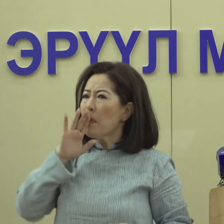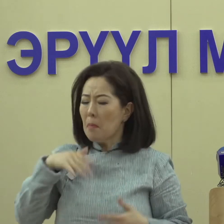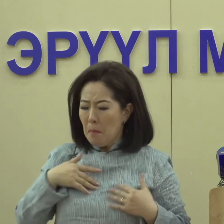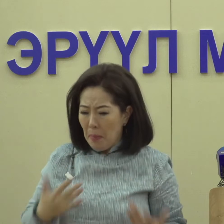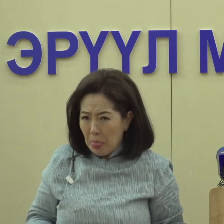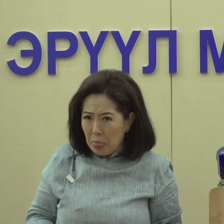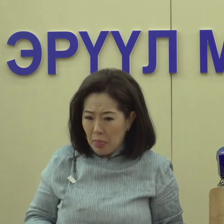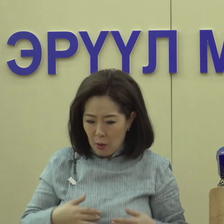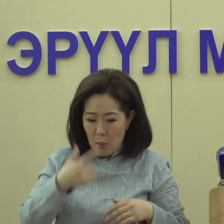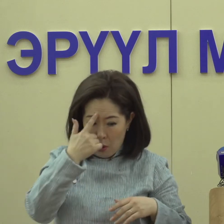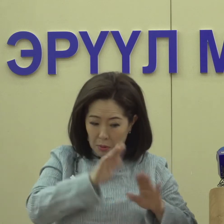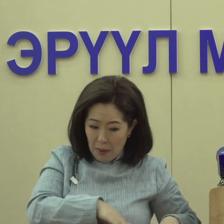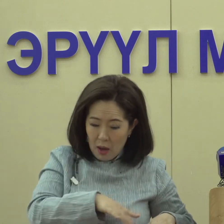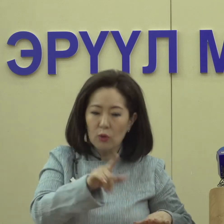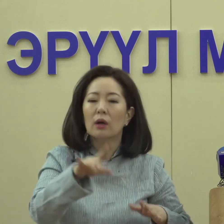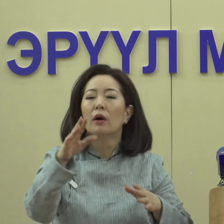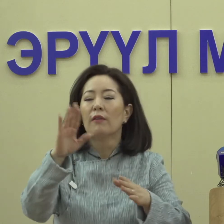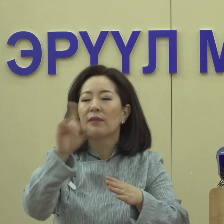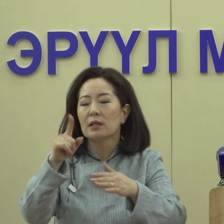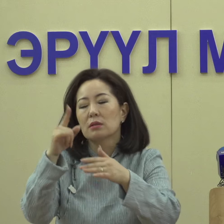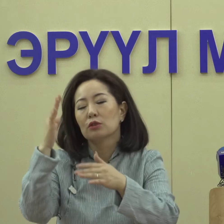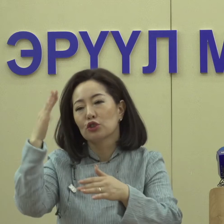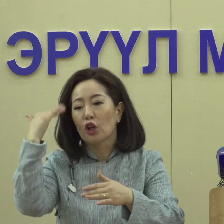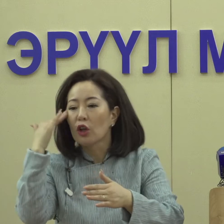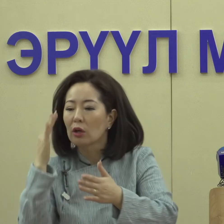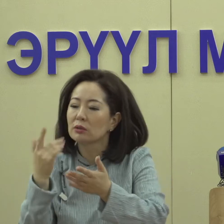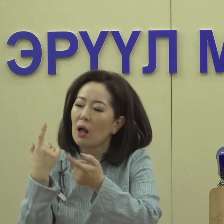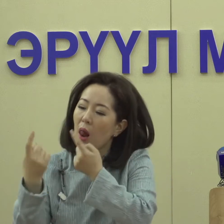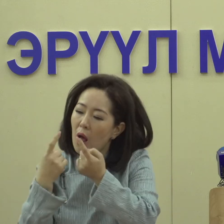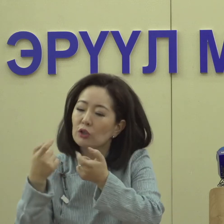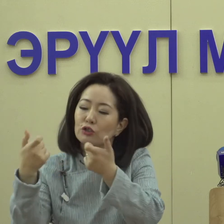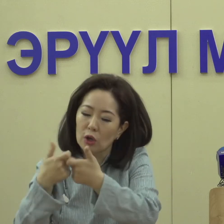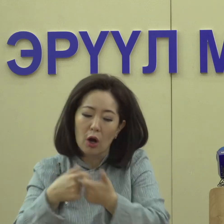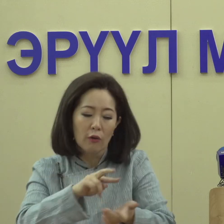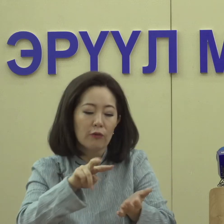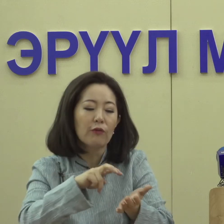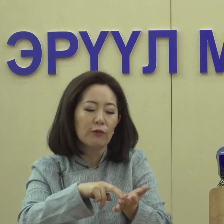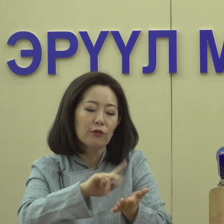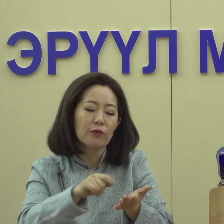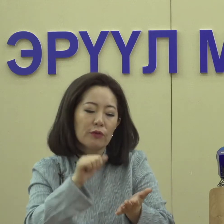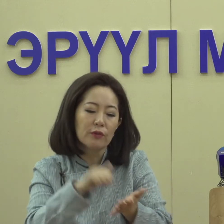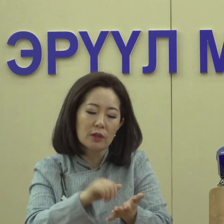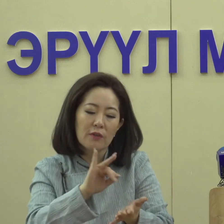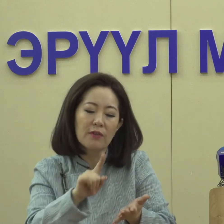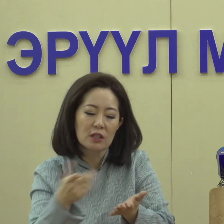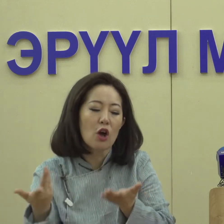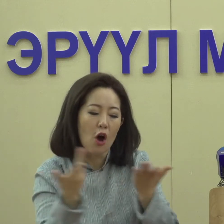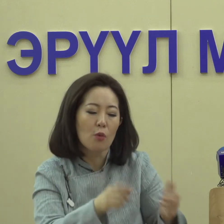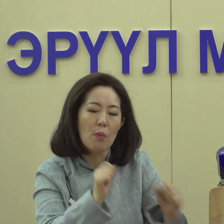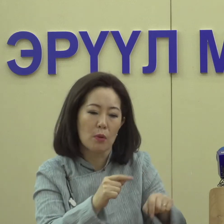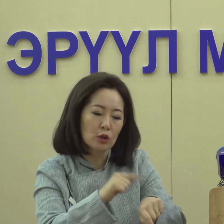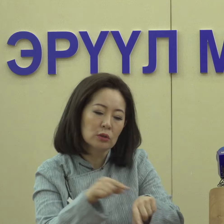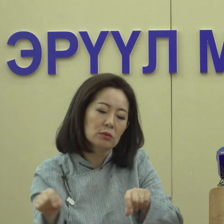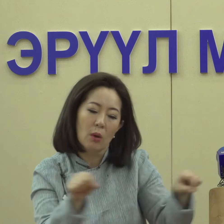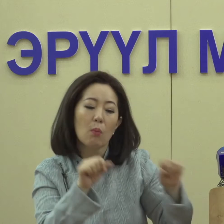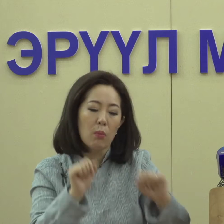нь дамжуулаад хандах боломжтой. Энийг бол бид солонгосын талтайгаа ярьж тохирсон. За амралтаараа ирсэн байгаа